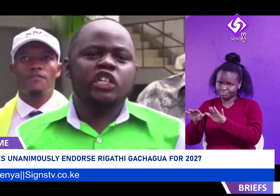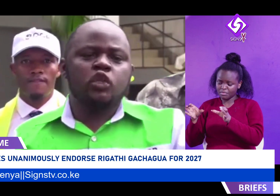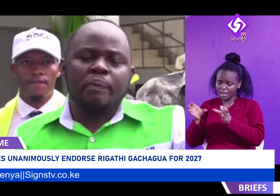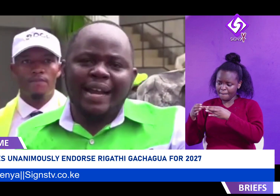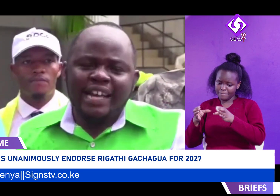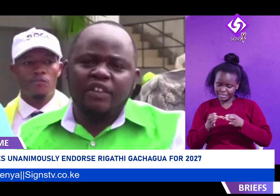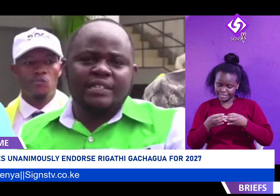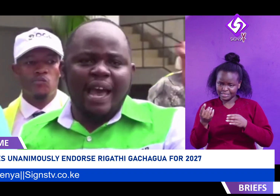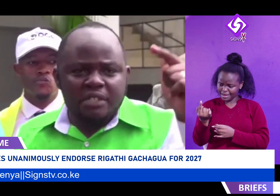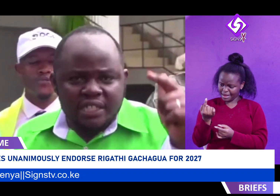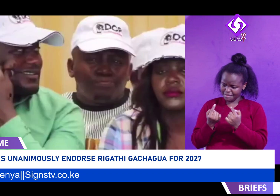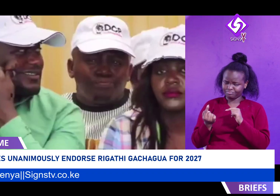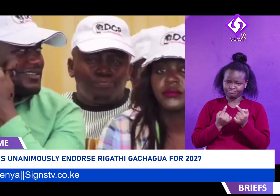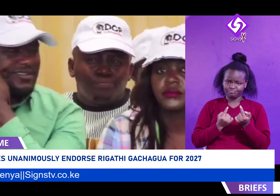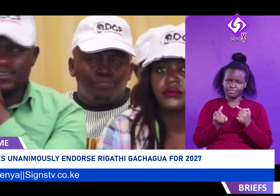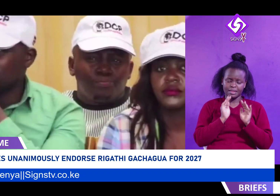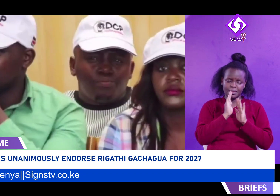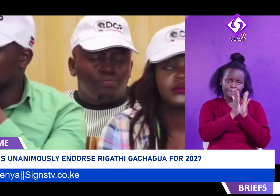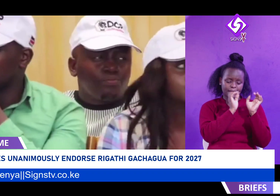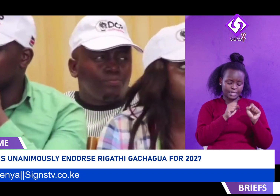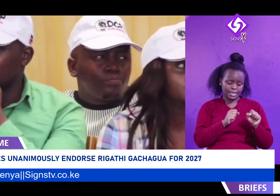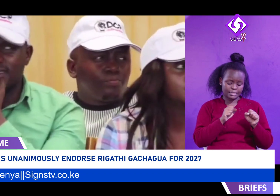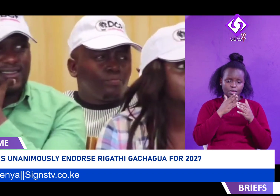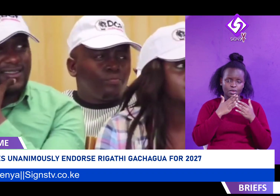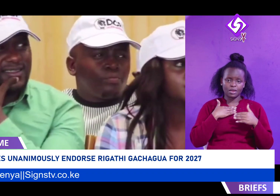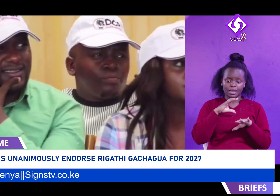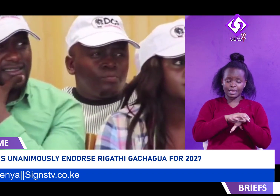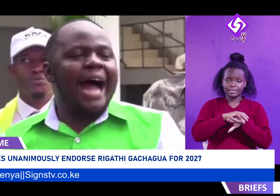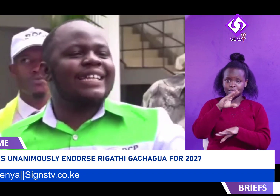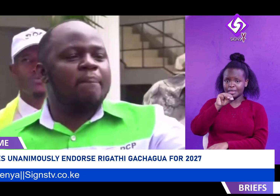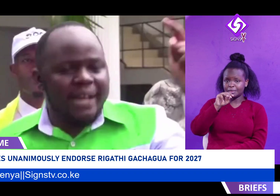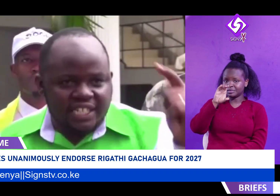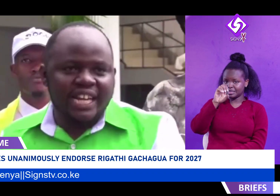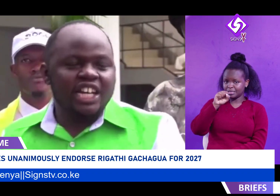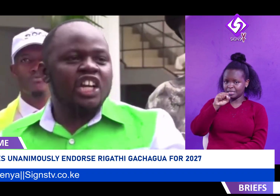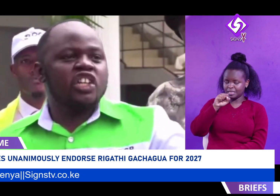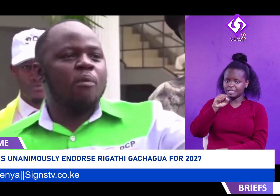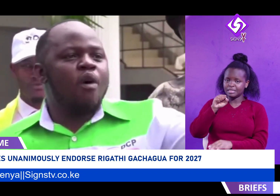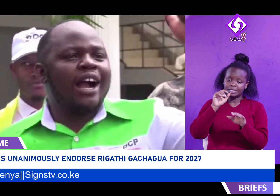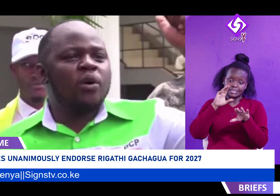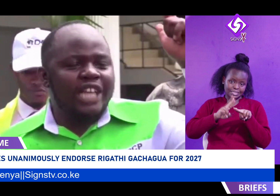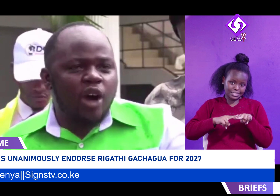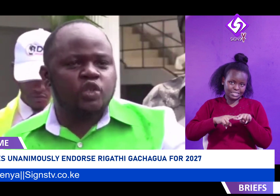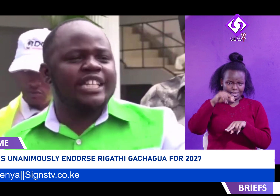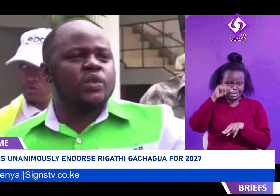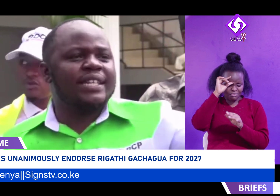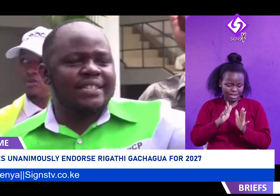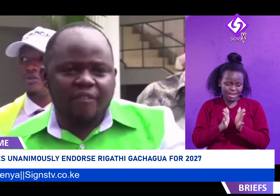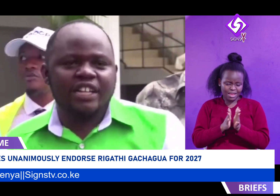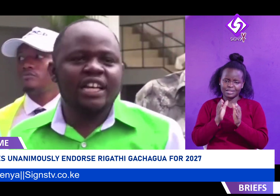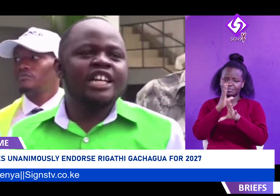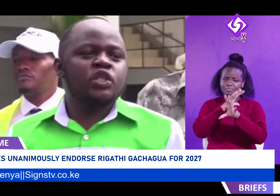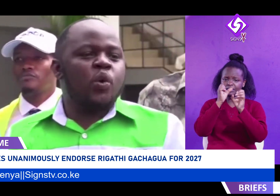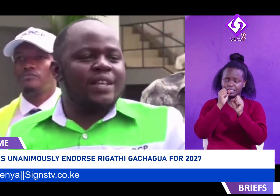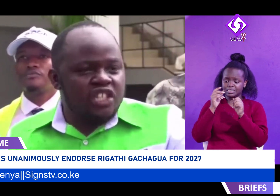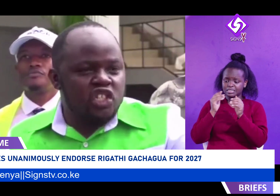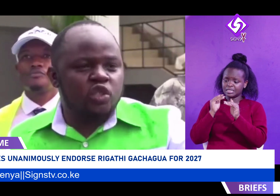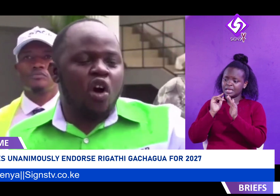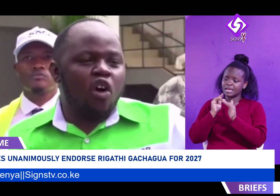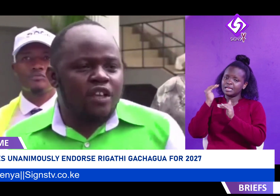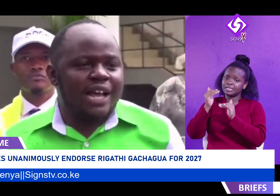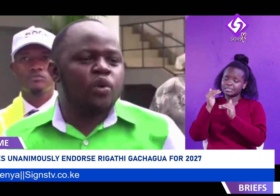kujipanga, ndio tupiganie viti za MCS, tupiganie viti za MP, za governor, hata ya president. Ndio mwaka ujao 2027